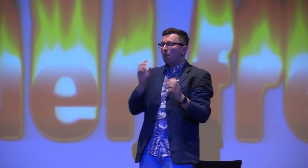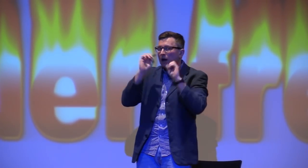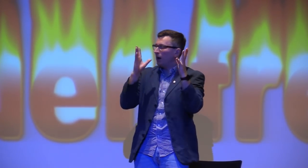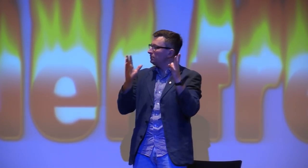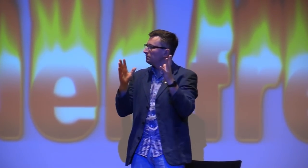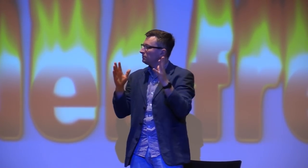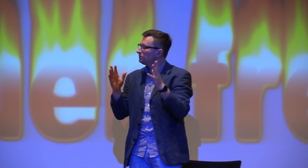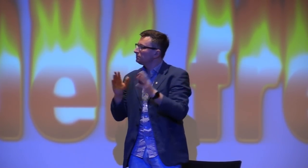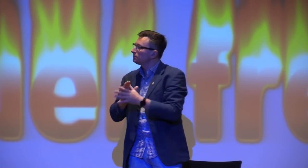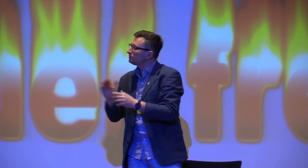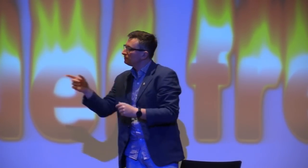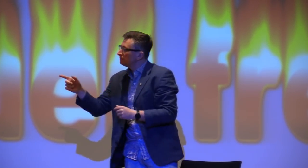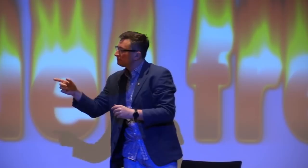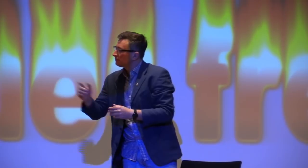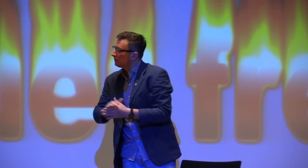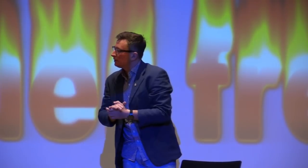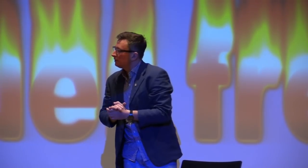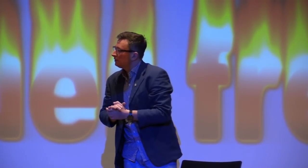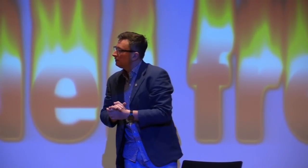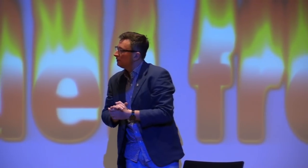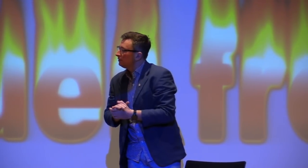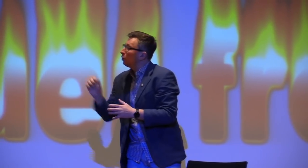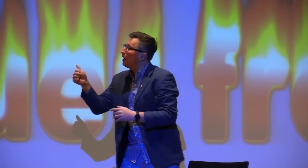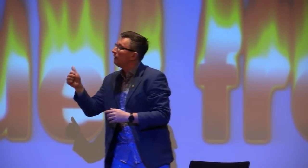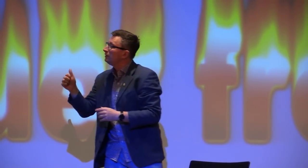So, also es ist so ein indirekter Weg, nicht sehr direkt.